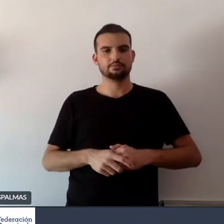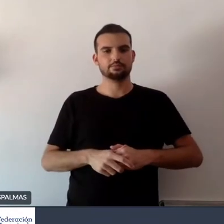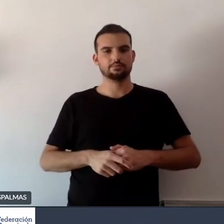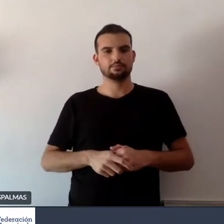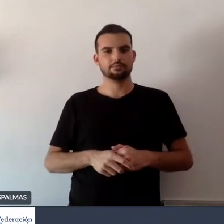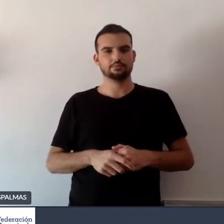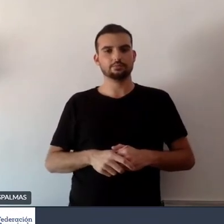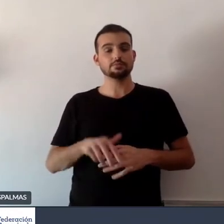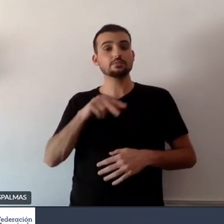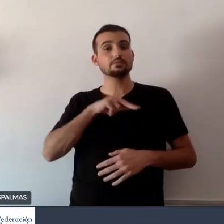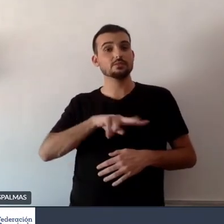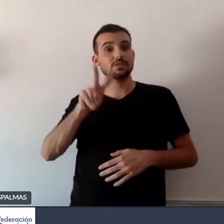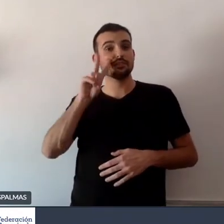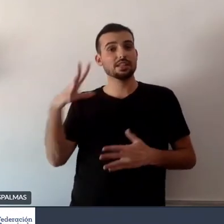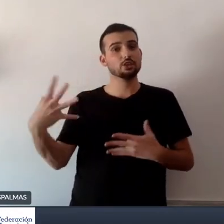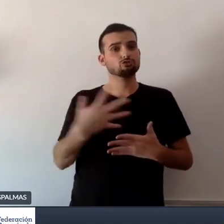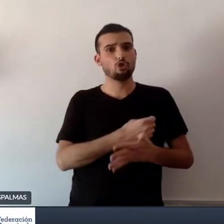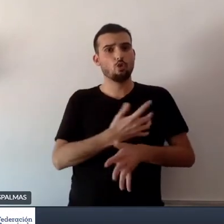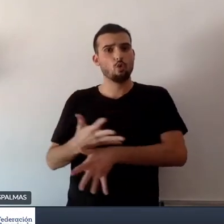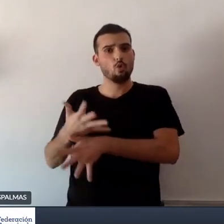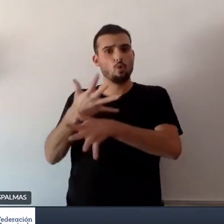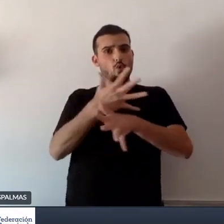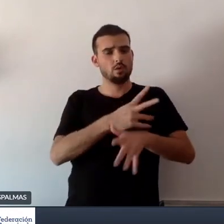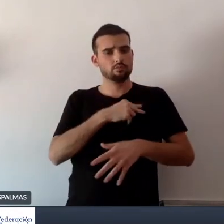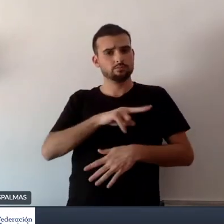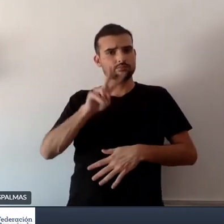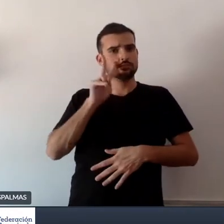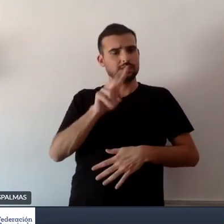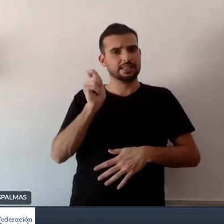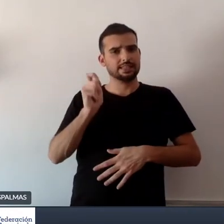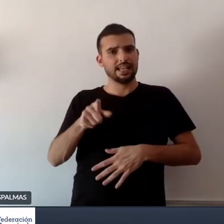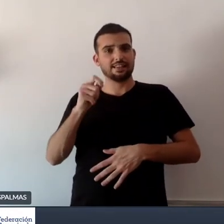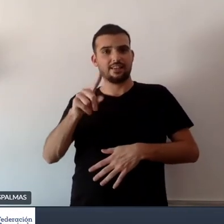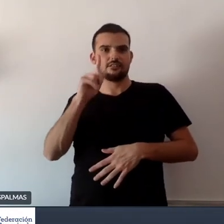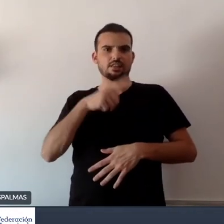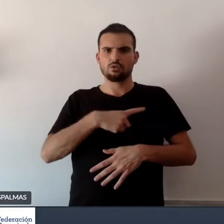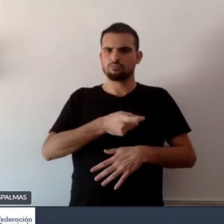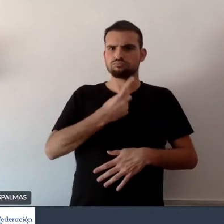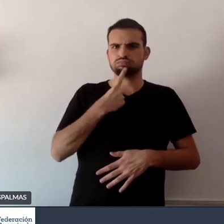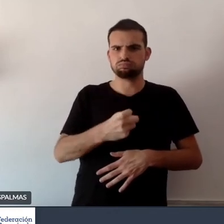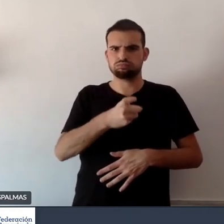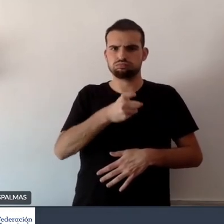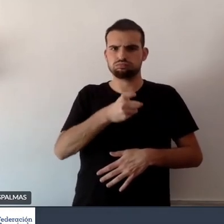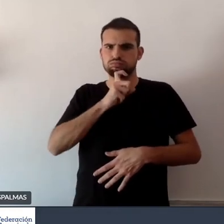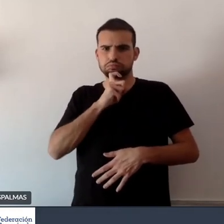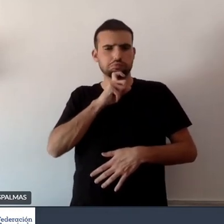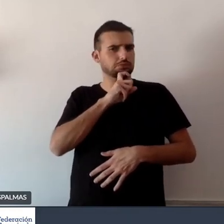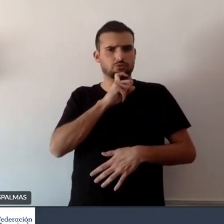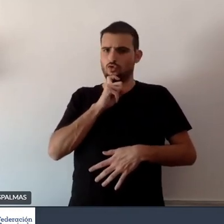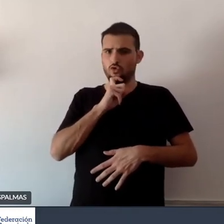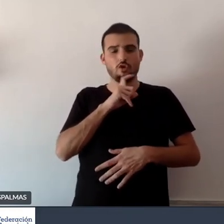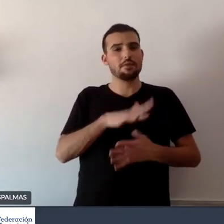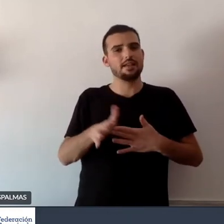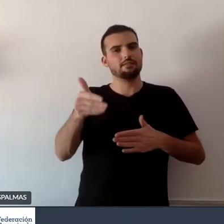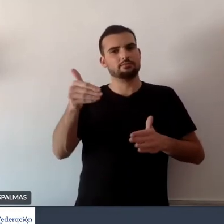Fijaros en todos los que vamos a ver, no tanto la complejidad de algunos equipos a la hora de llevar a cabo sus sistemas adelante,